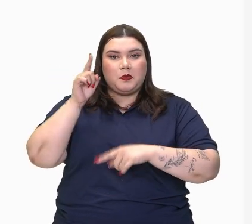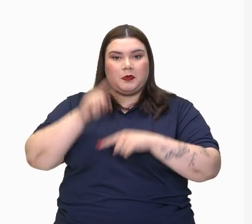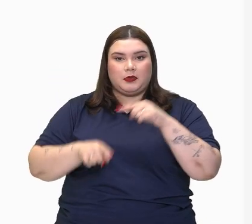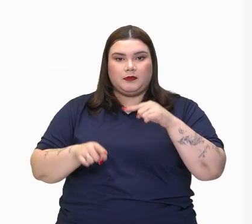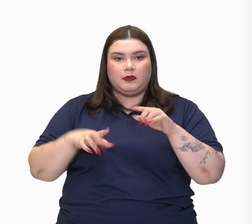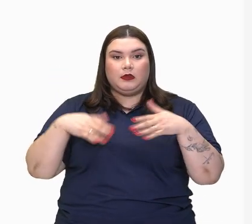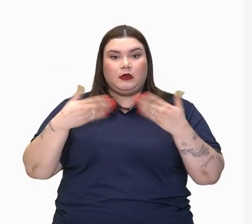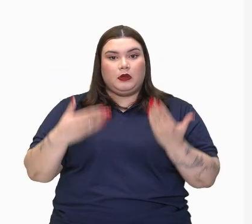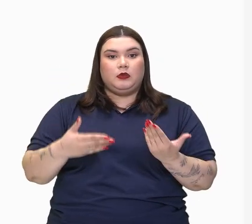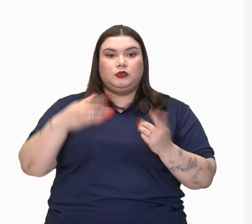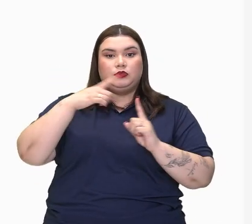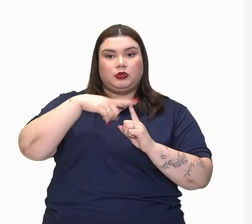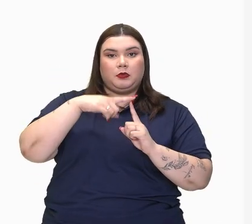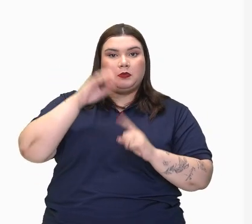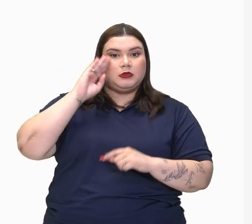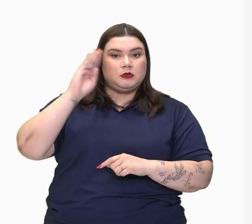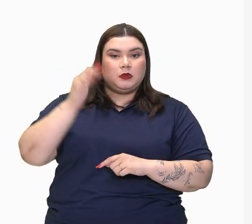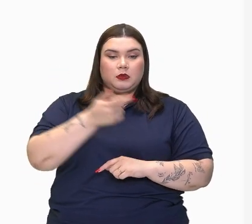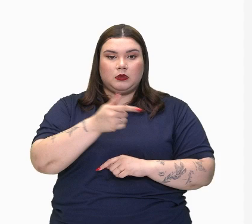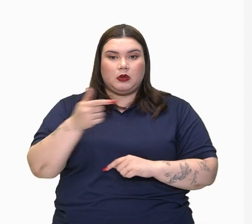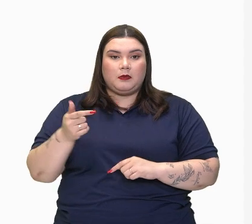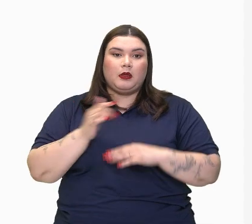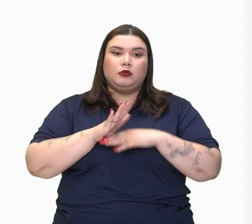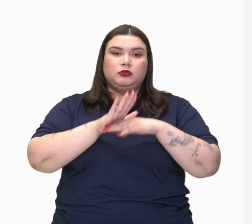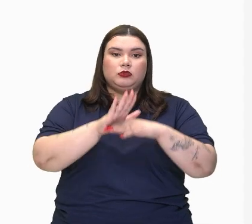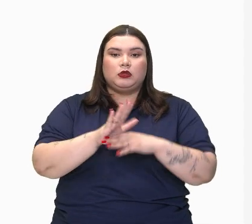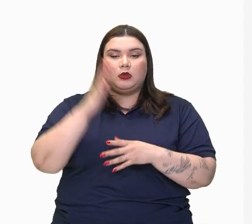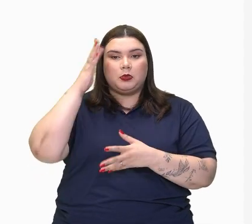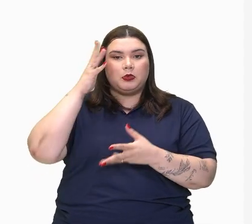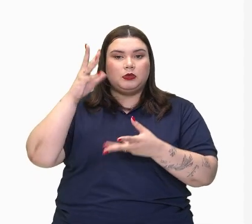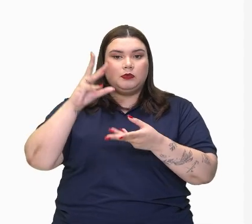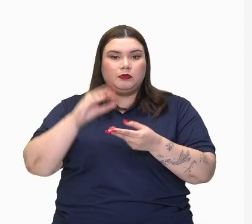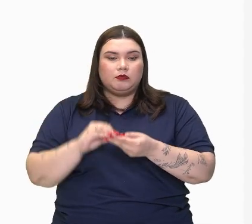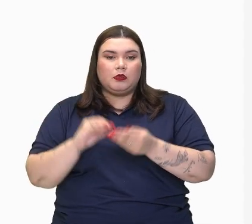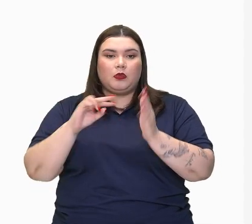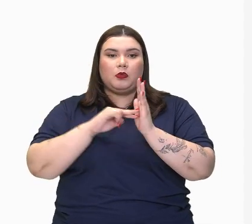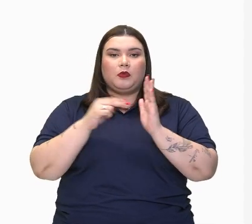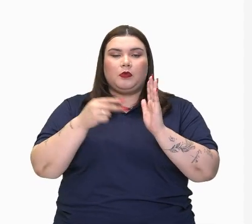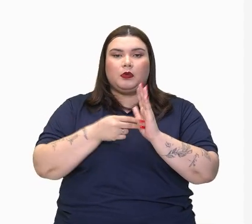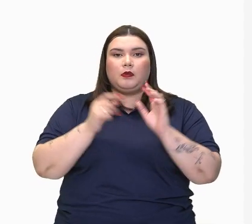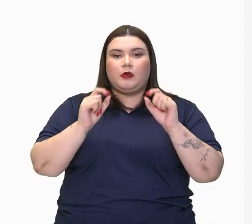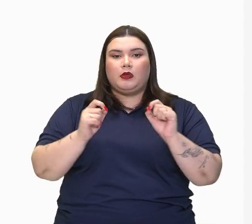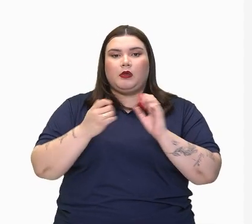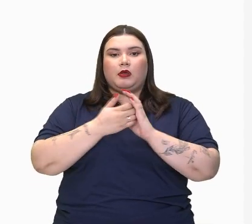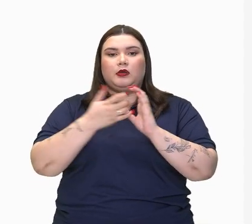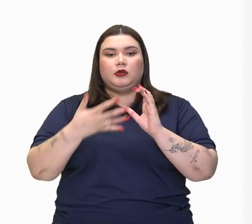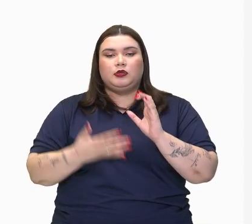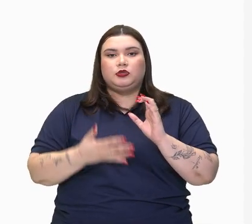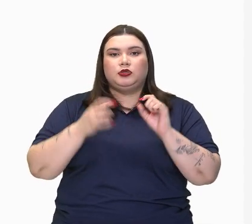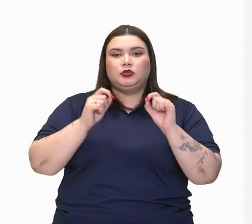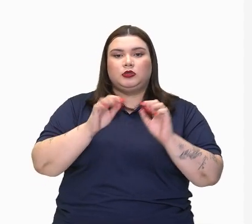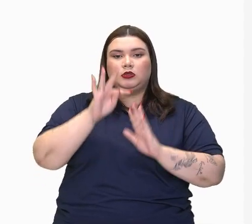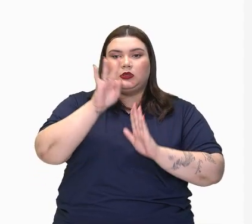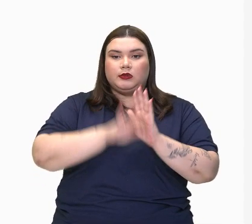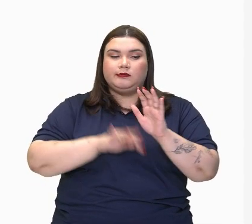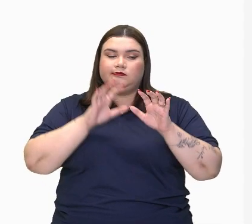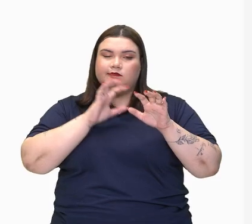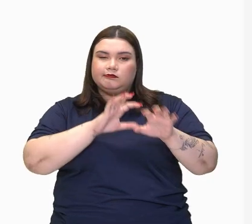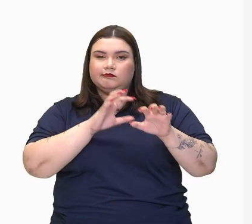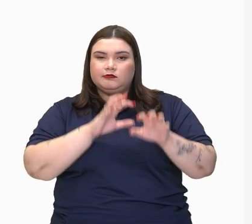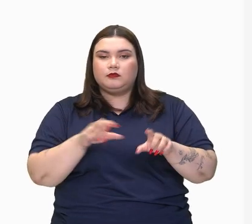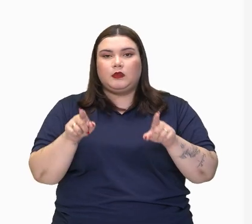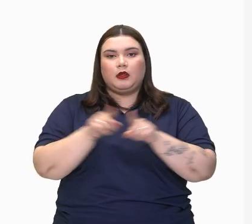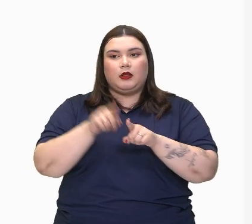que de forma não predominante para auxiliar a constituição de processos de persuasão, ou seja,